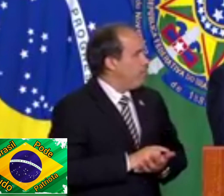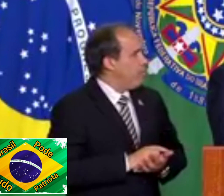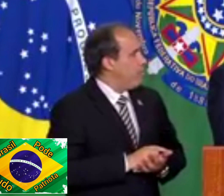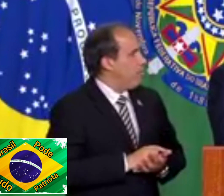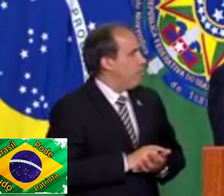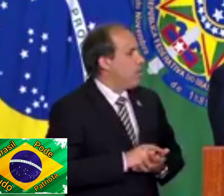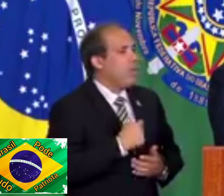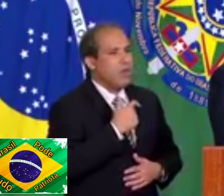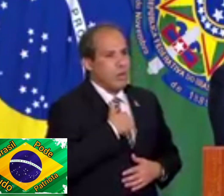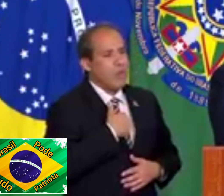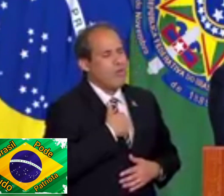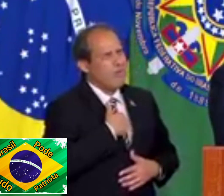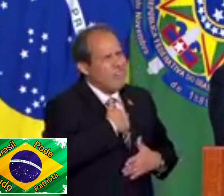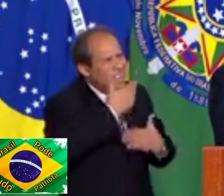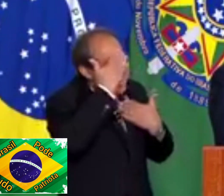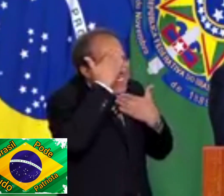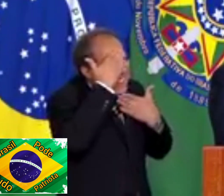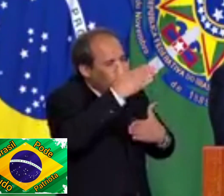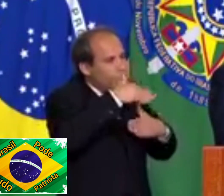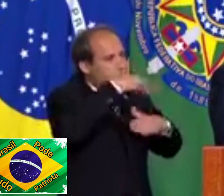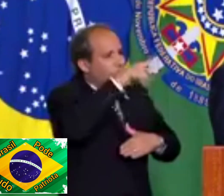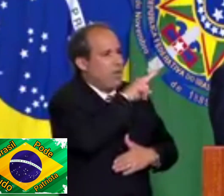Devo muito a vocês dois.